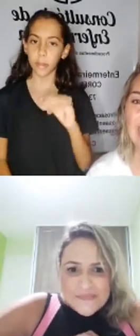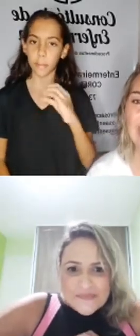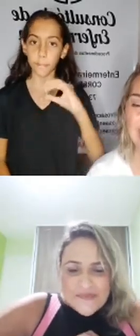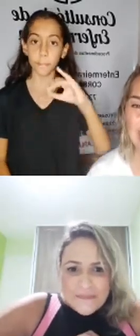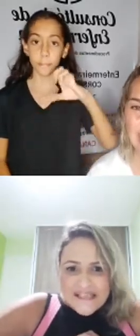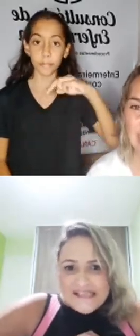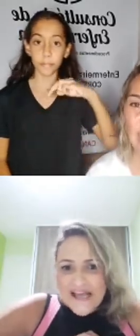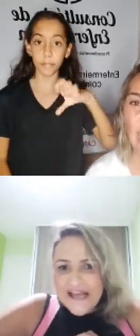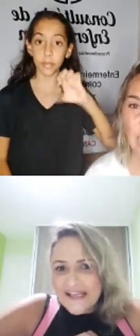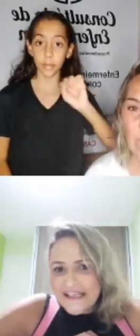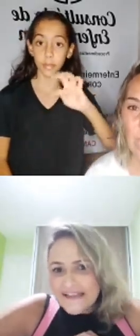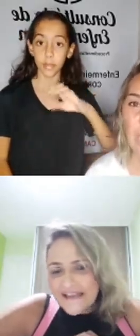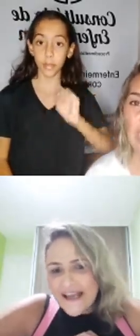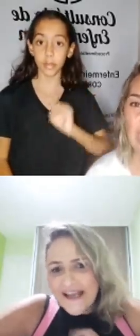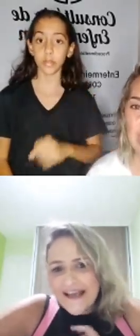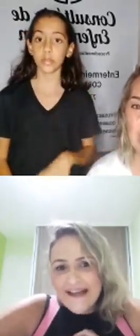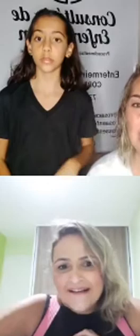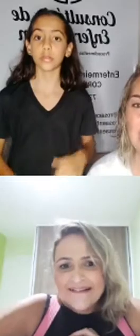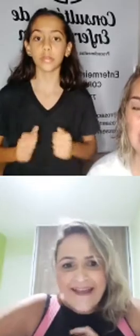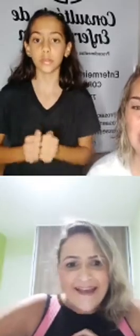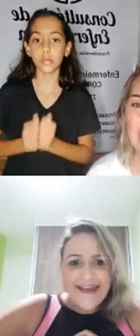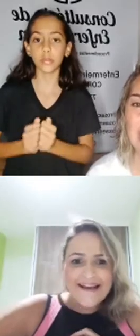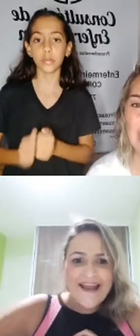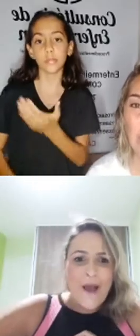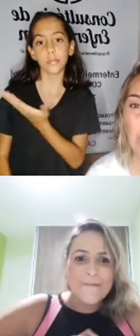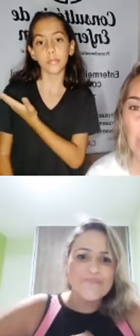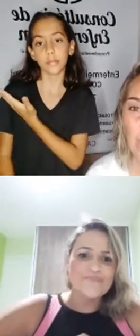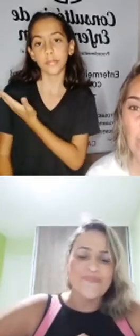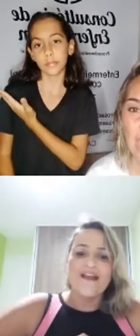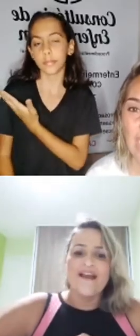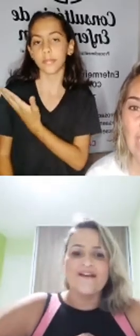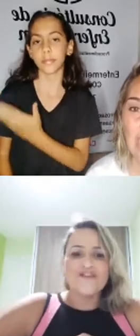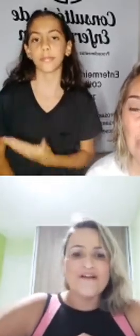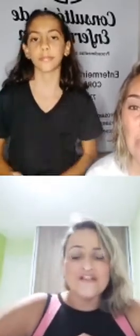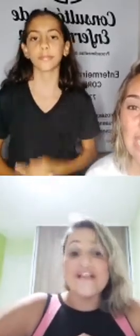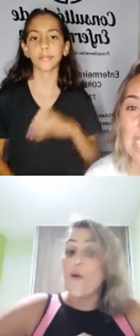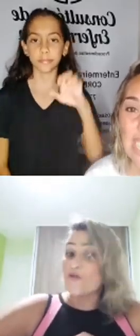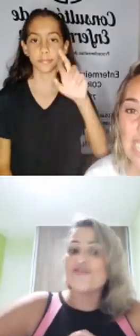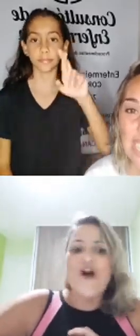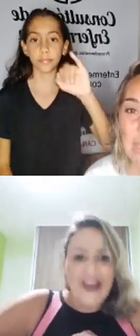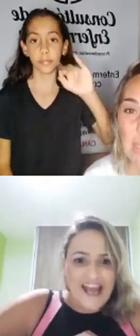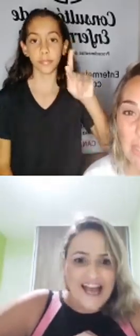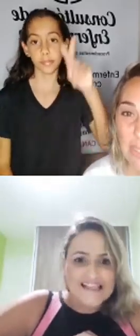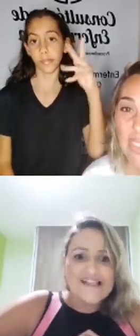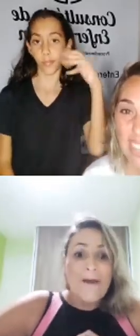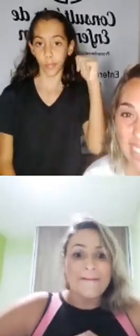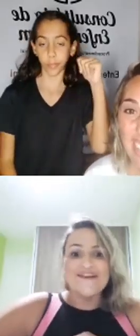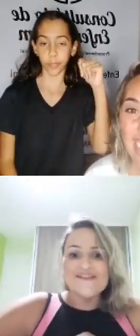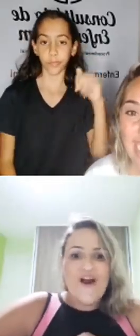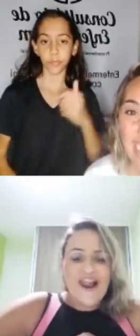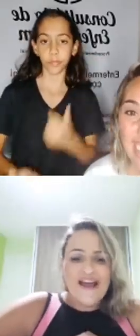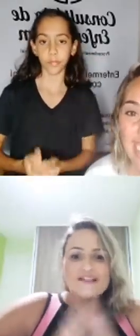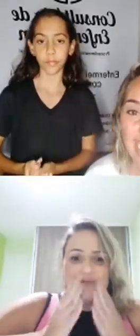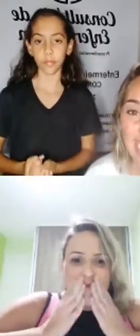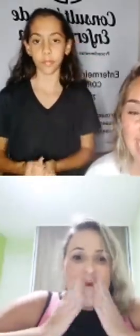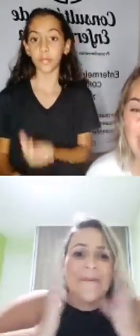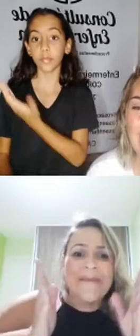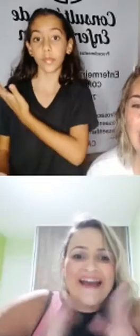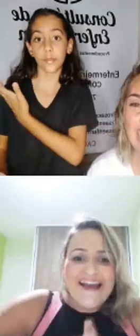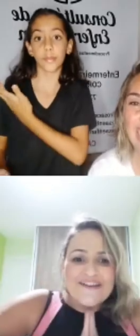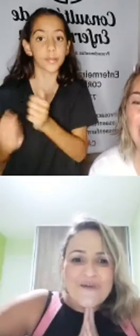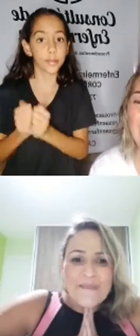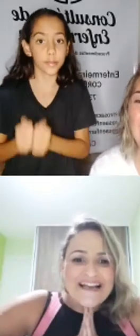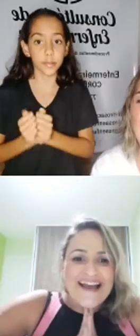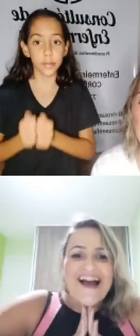amigas, Marcele, Érica, eu já vi, tem alguns colegas, meus colegas,